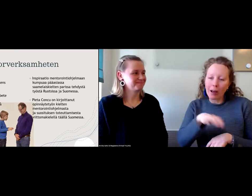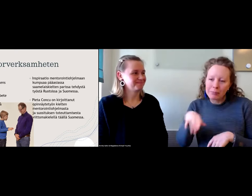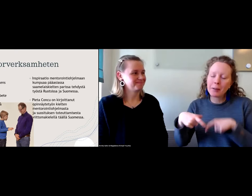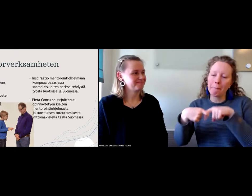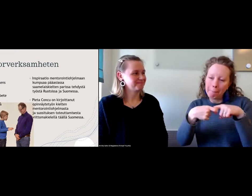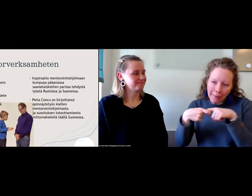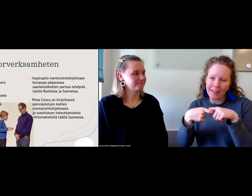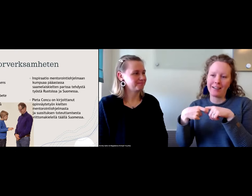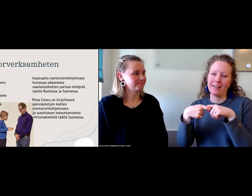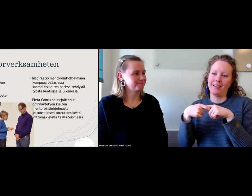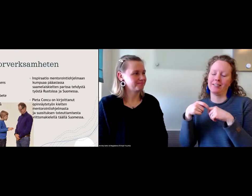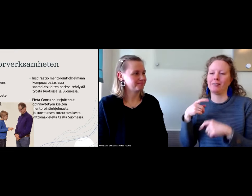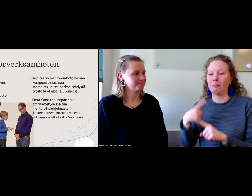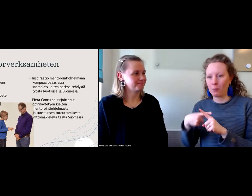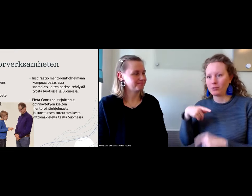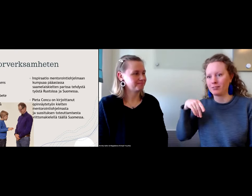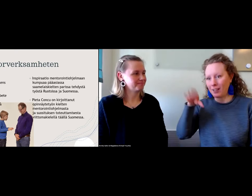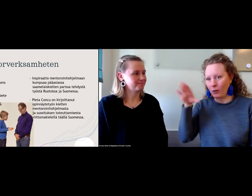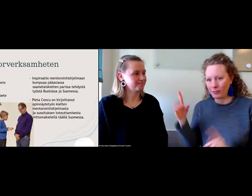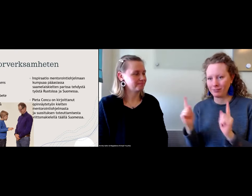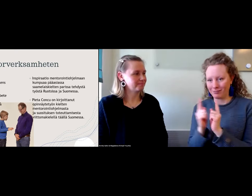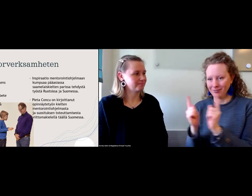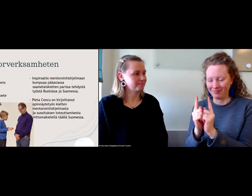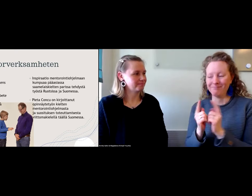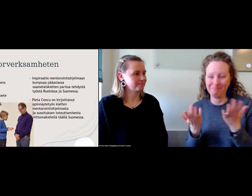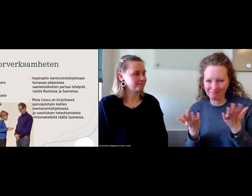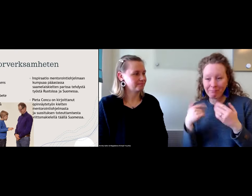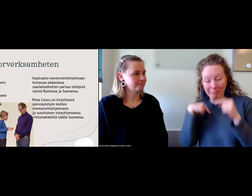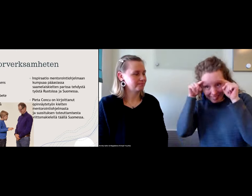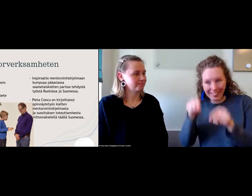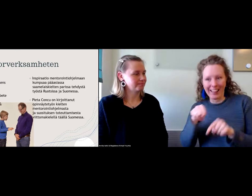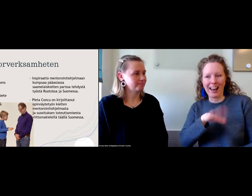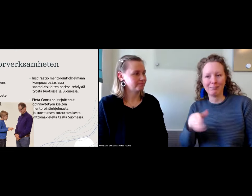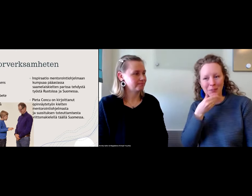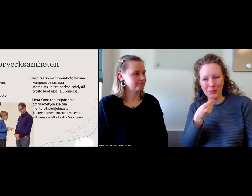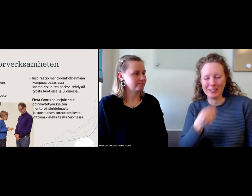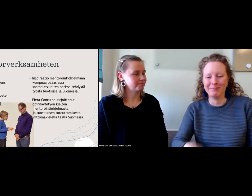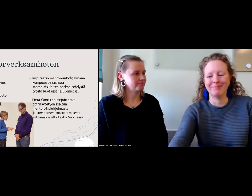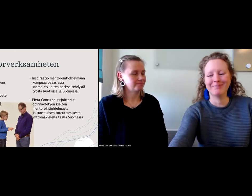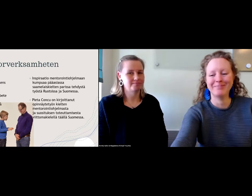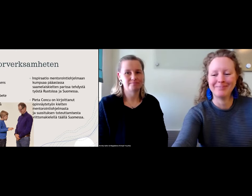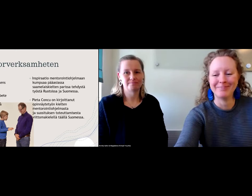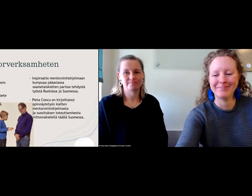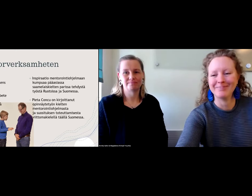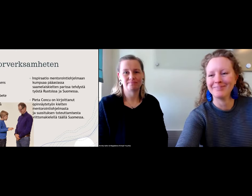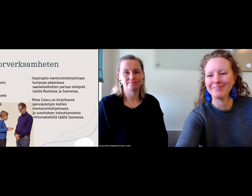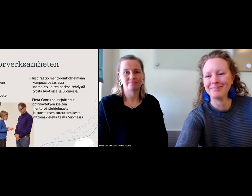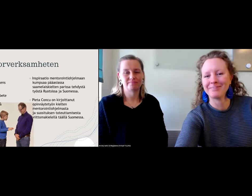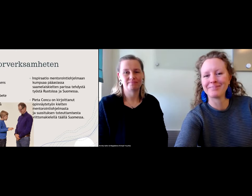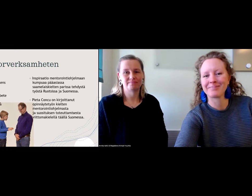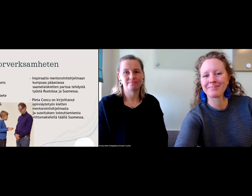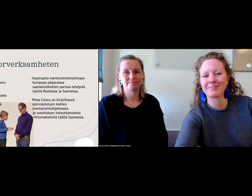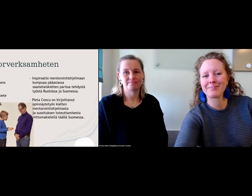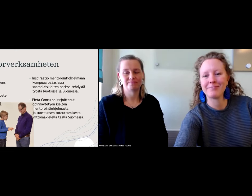Ja viime vuonna meillä oli ensimmäinen tämmöinen lapsille ja perheet, plus sitten nämä mentoriaikuiset tapasivat.